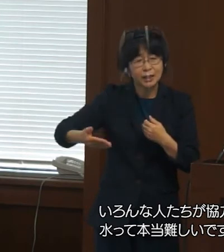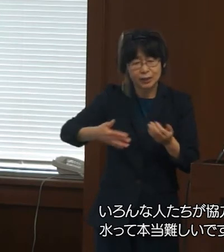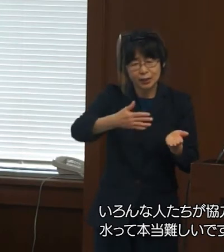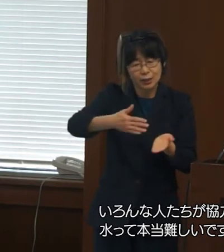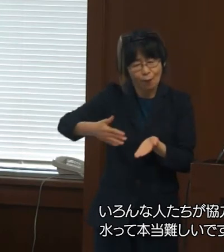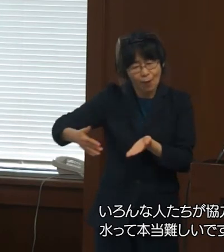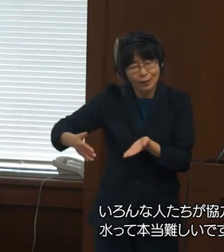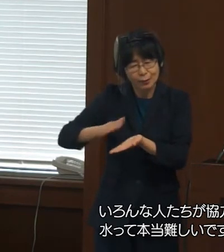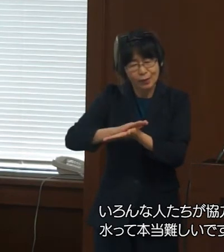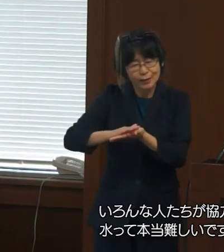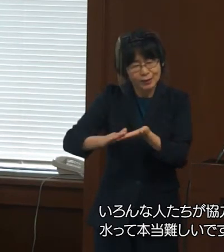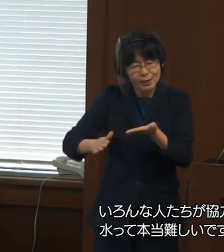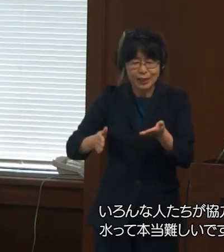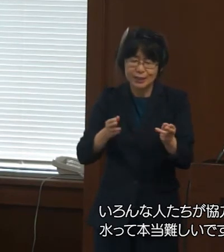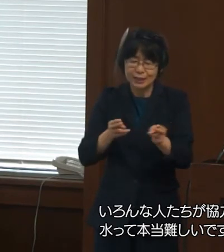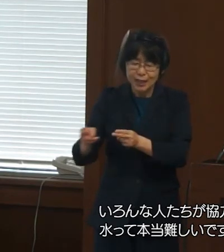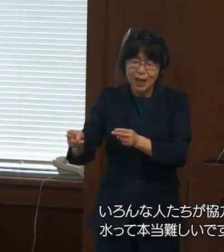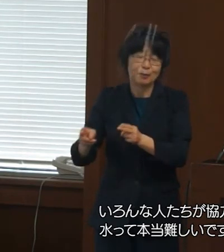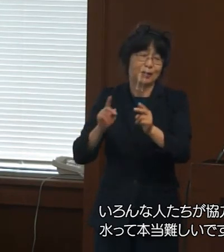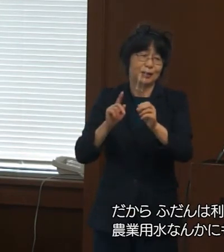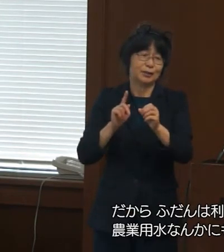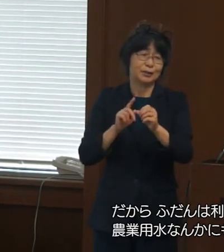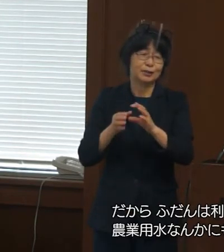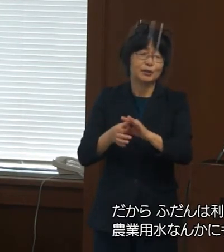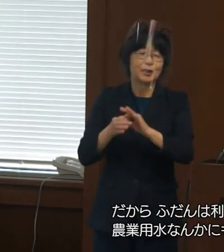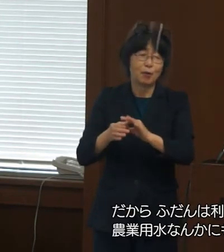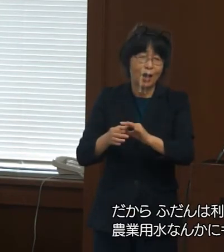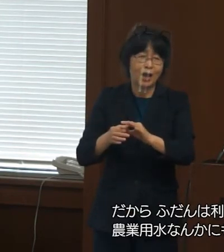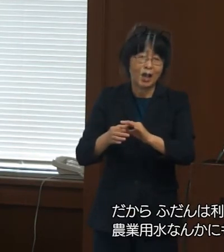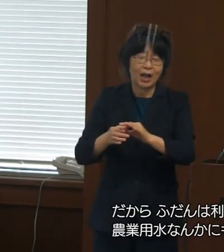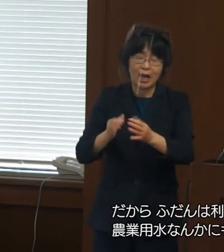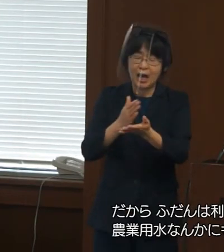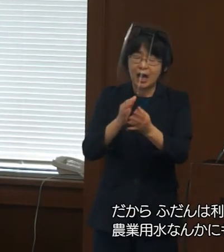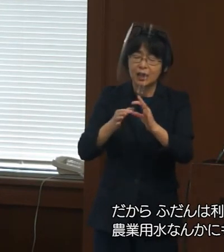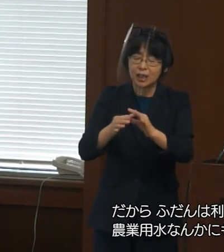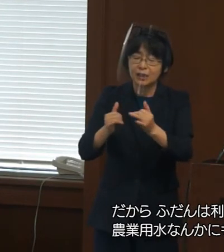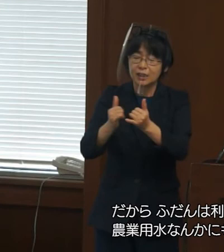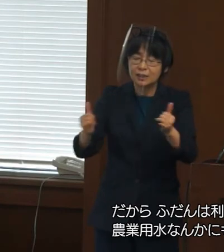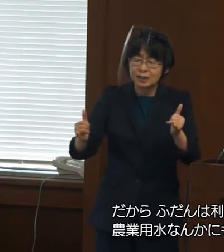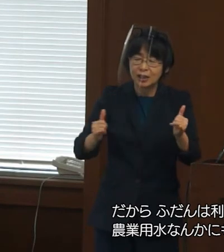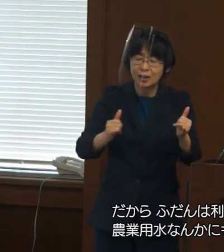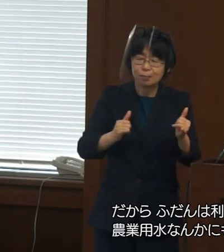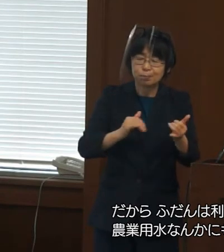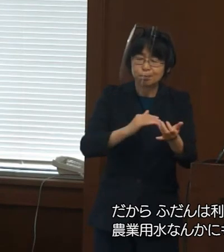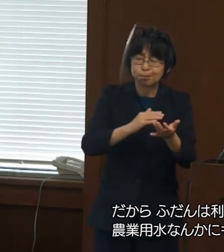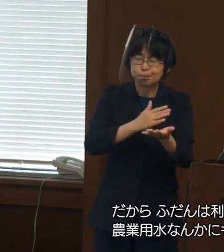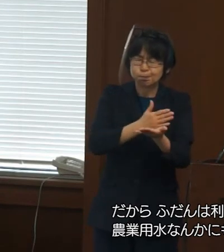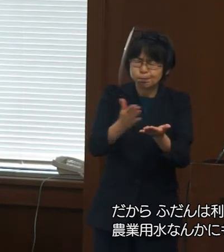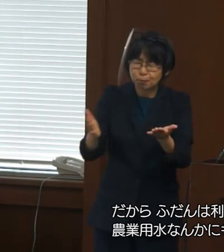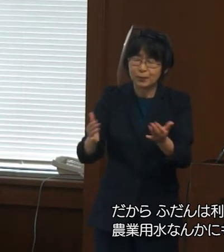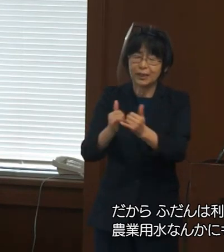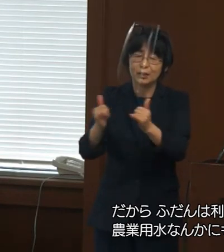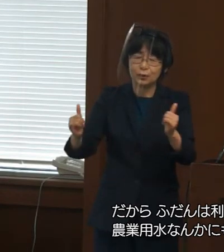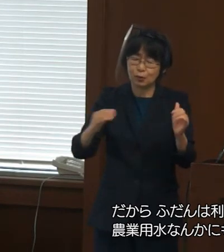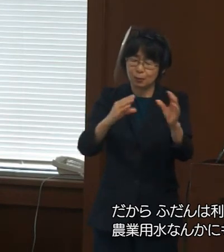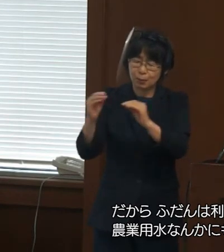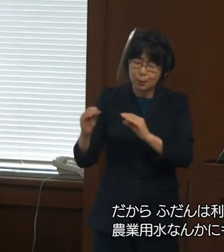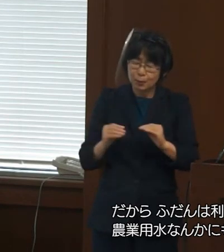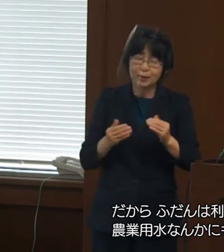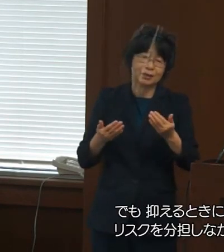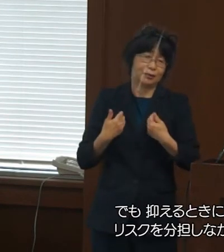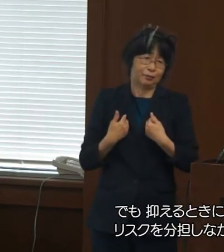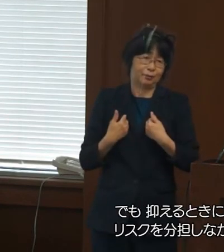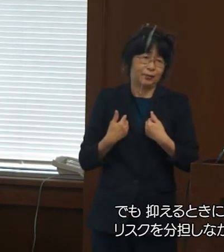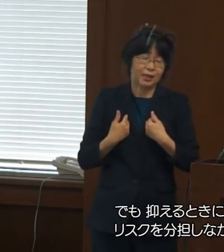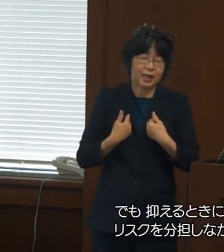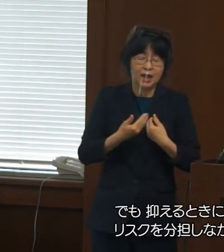で、もう水って本当難しいです。だから普段は利水といって農業水なんかにも使って必要な水です